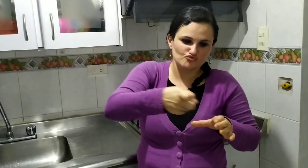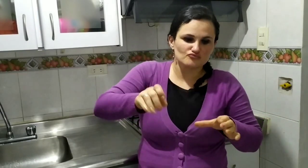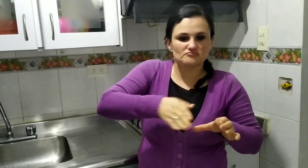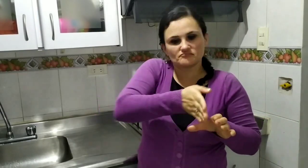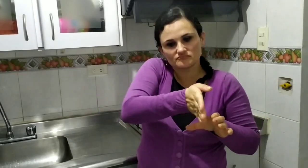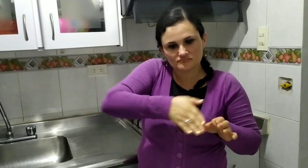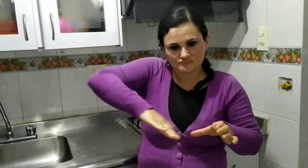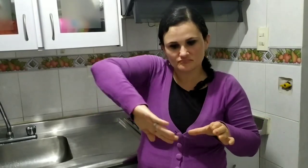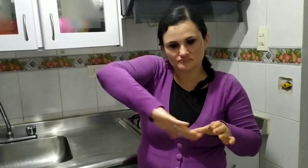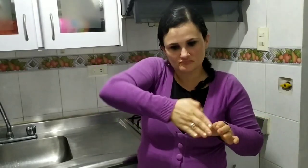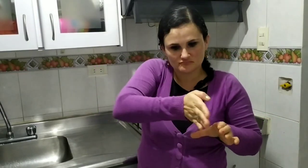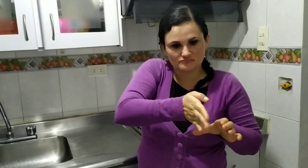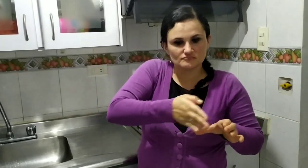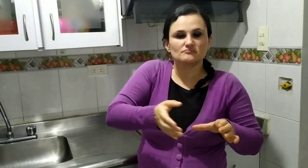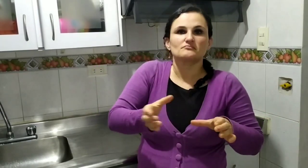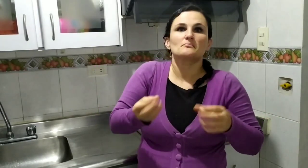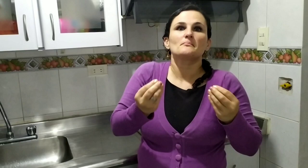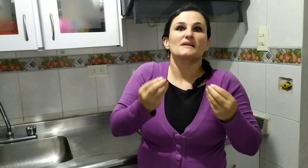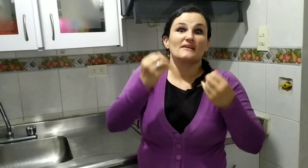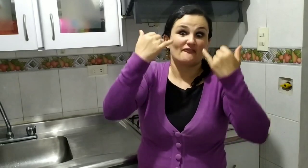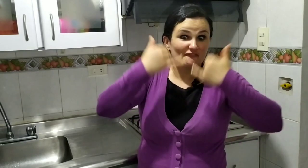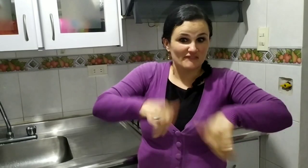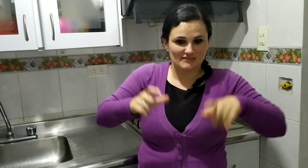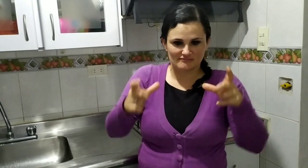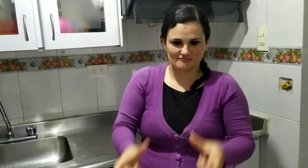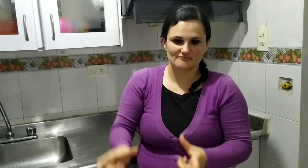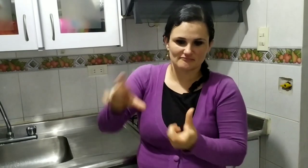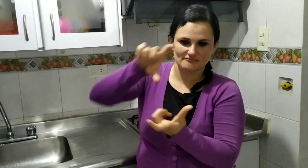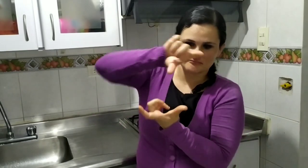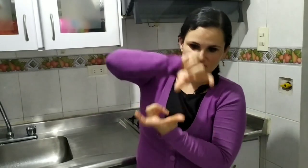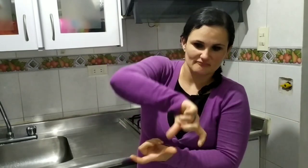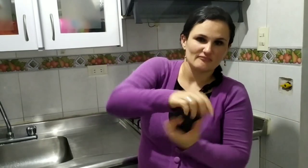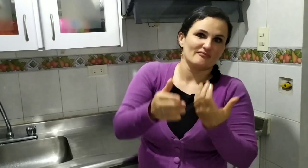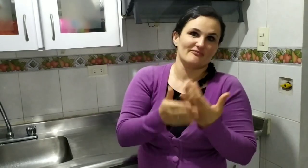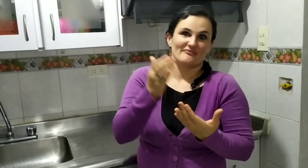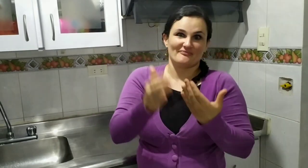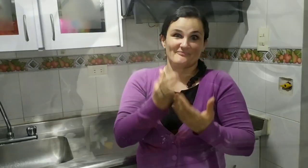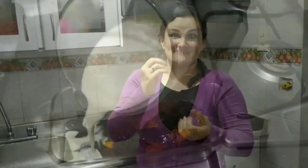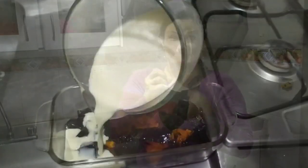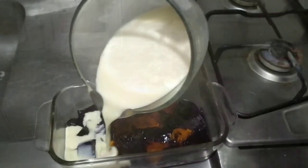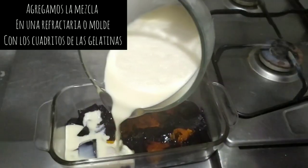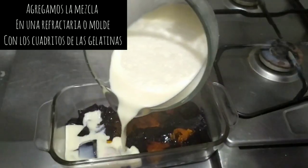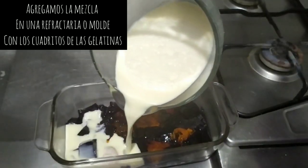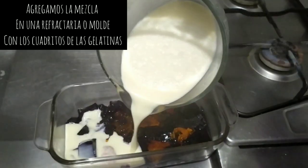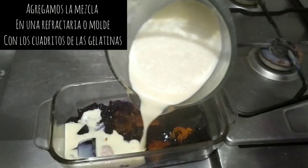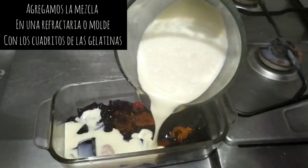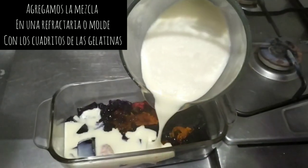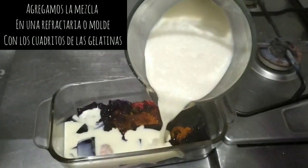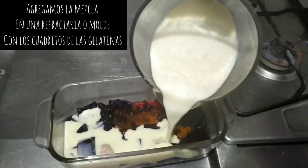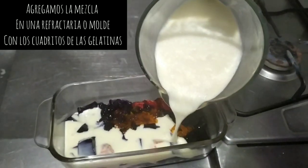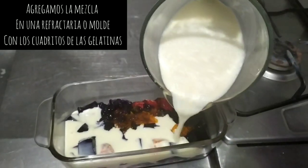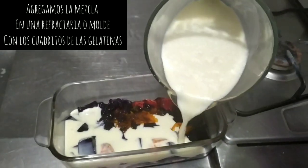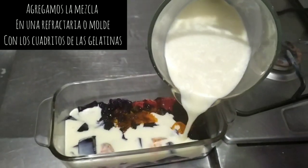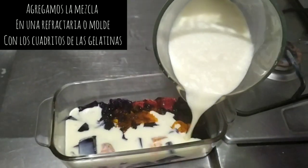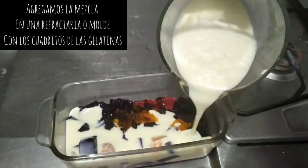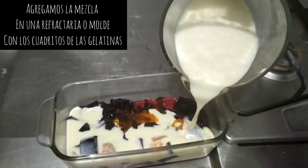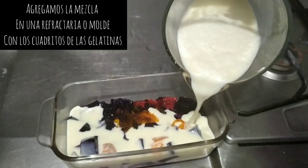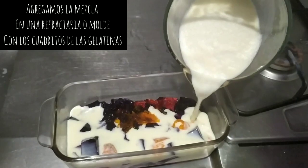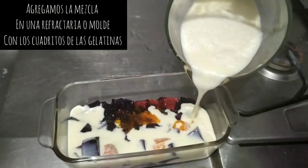puedan desmoldar fácil. Ahora agregamos la mezcla a la gelatina que ya teníamos